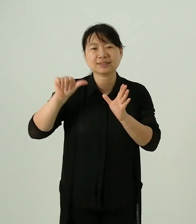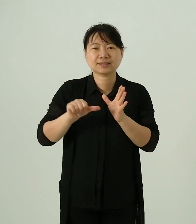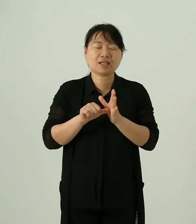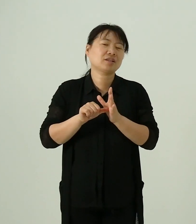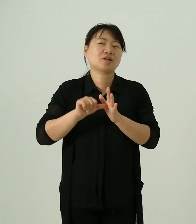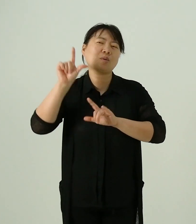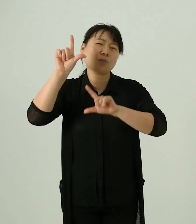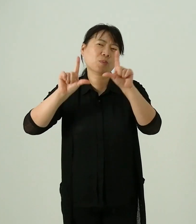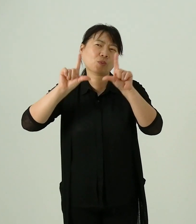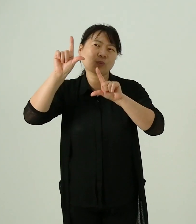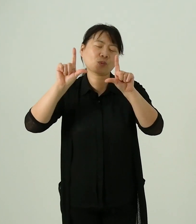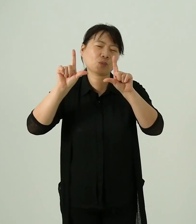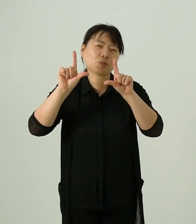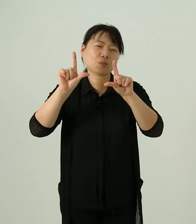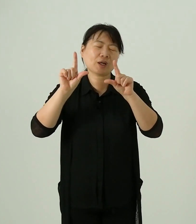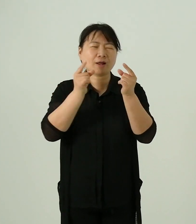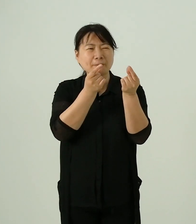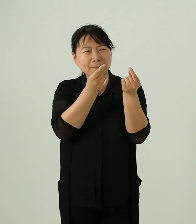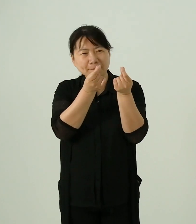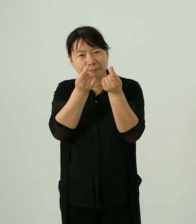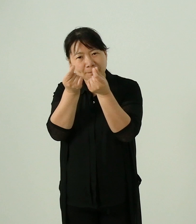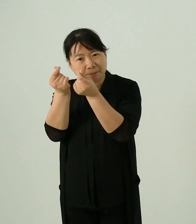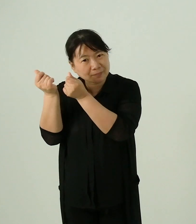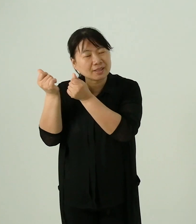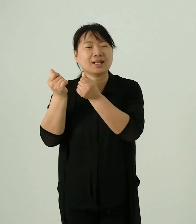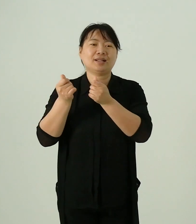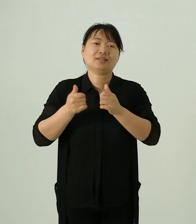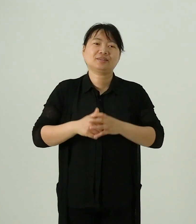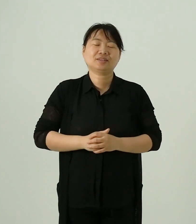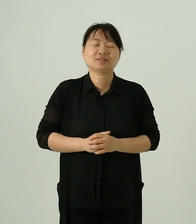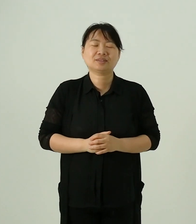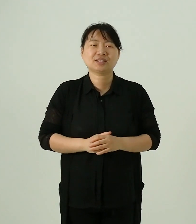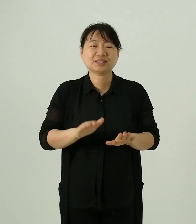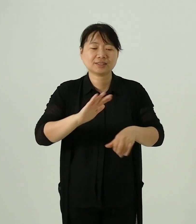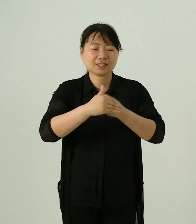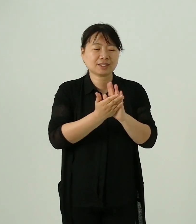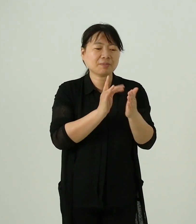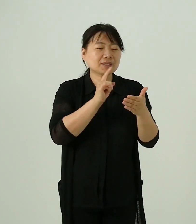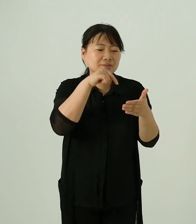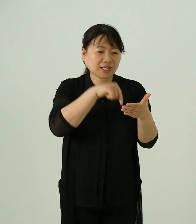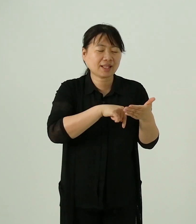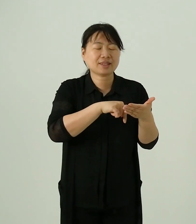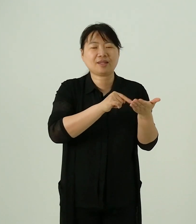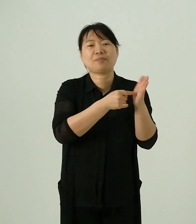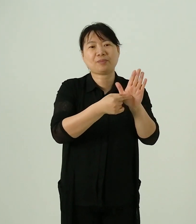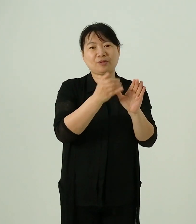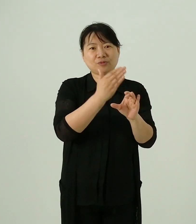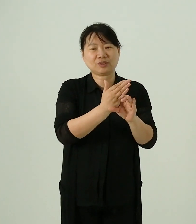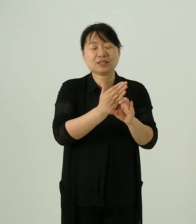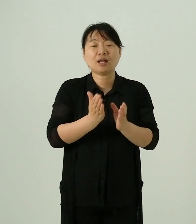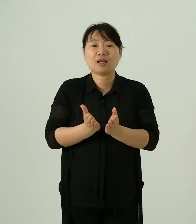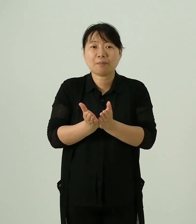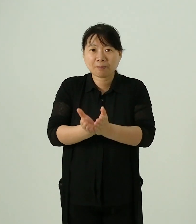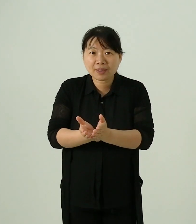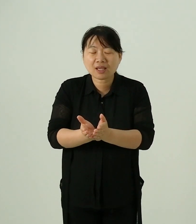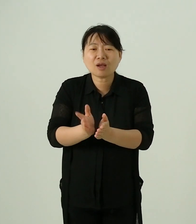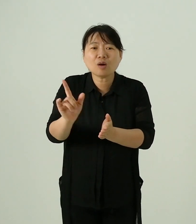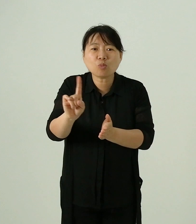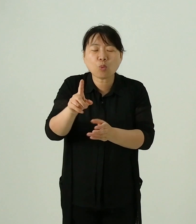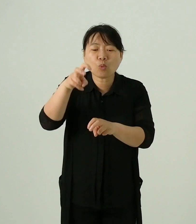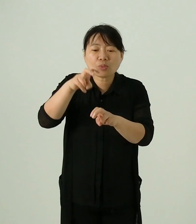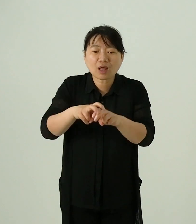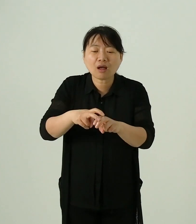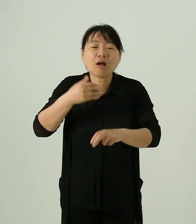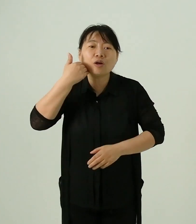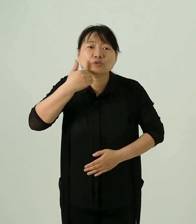인생의 모습과도 굉장히 유사한 그림을 이 본문 속에 담아내고 있죠. 그리고 그 배는 누가 타고